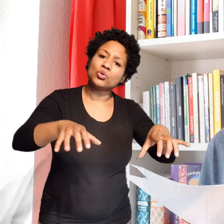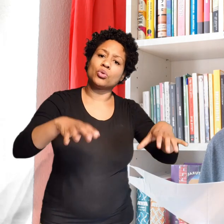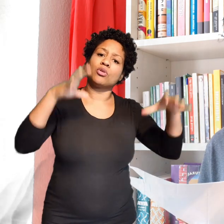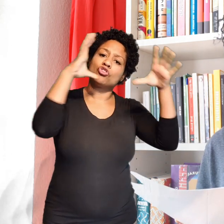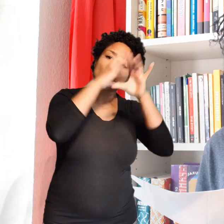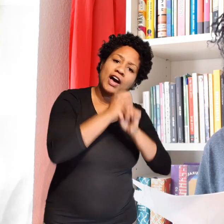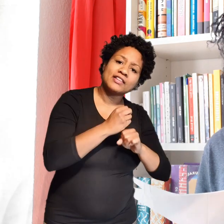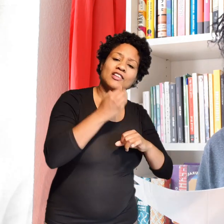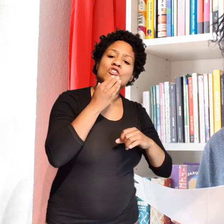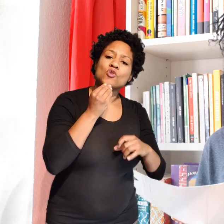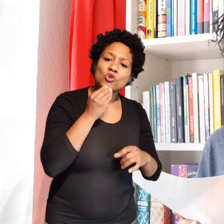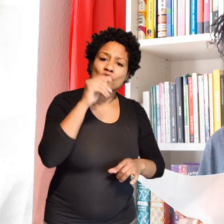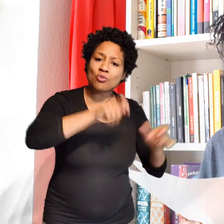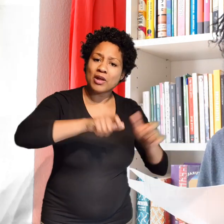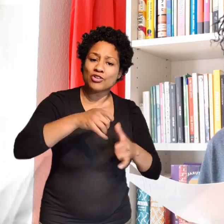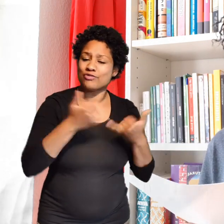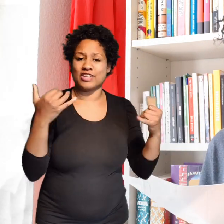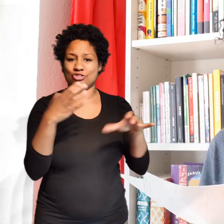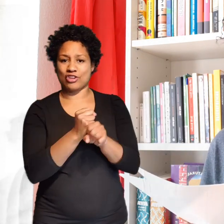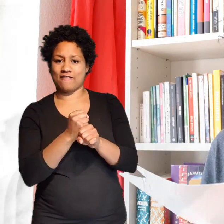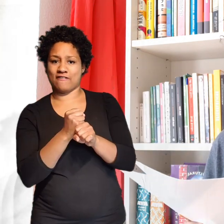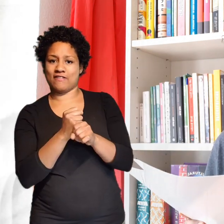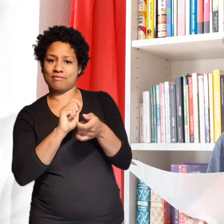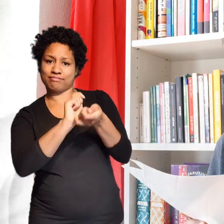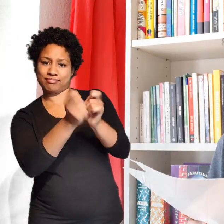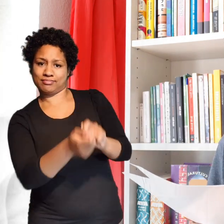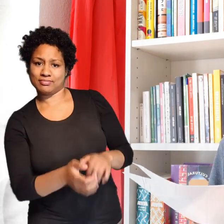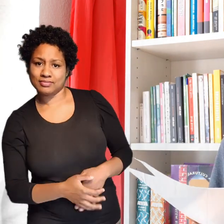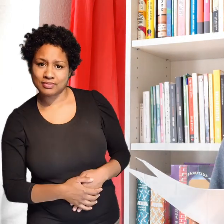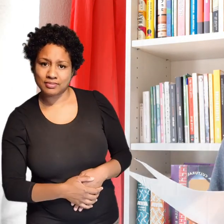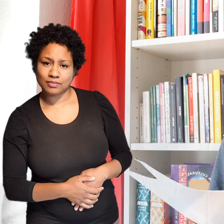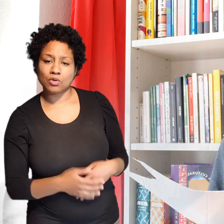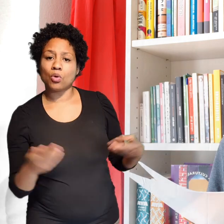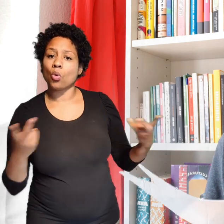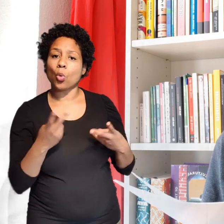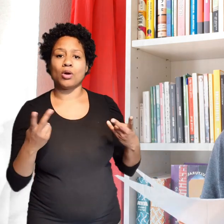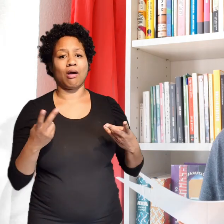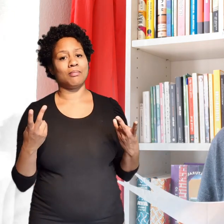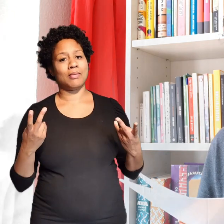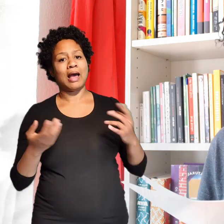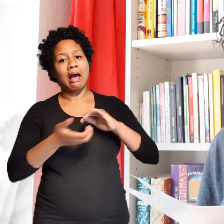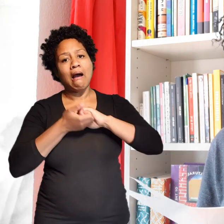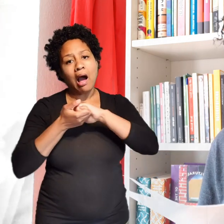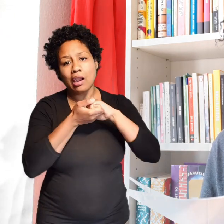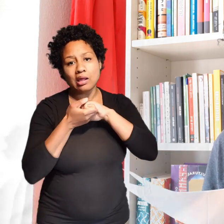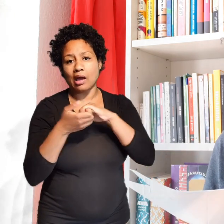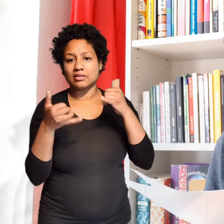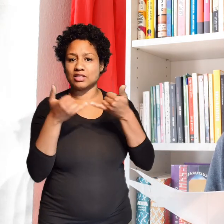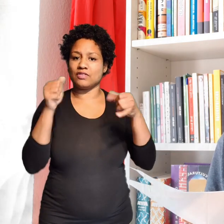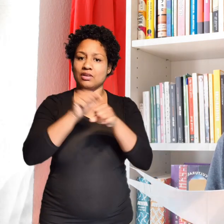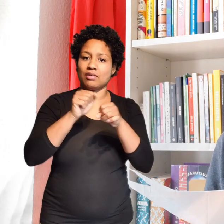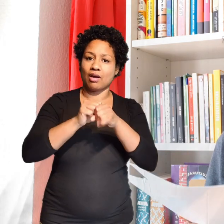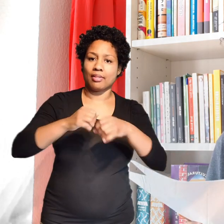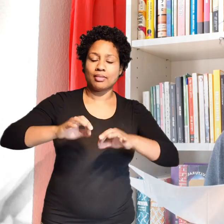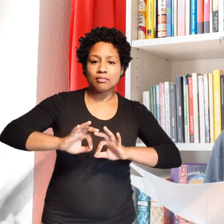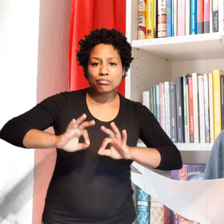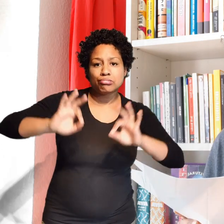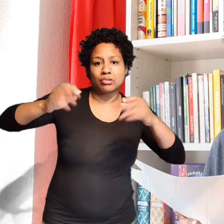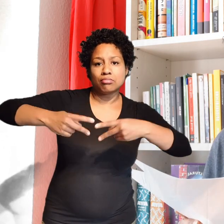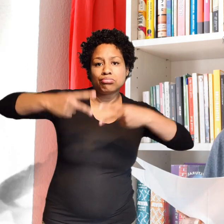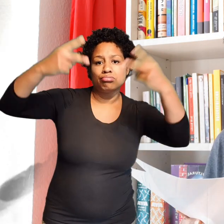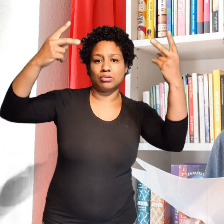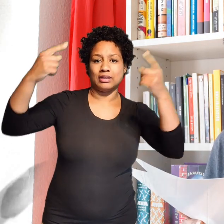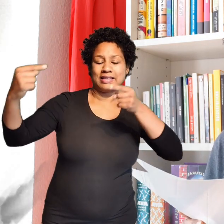Menschen zu machen. Wie können wir auf Allianzen bauen, im Dialog bleiben und zu